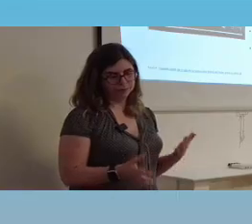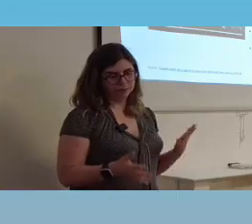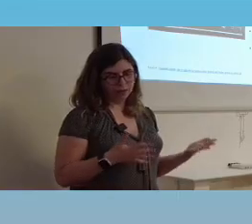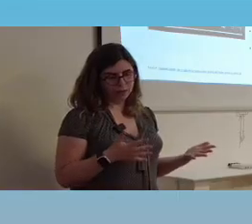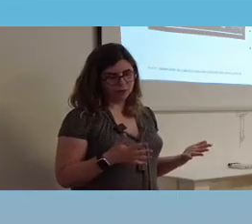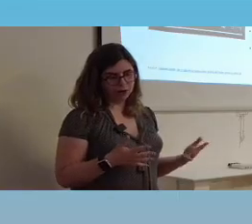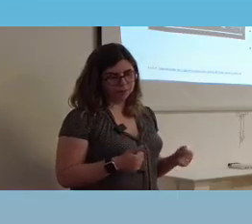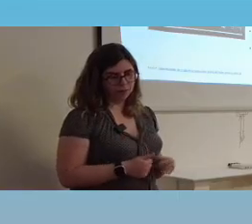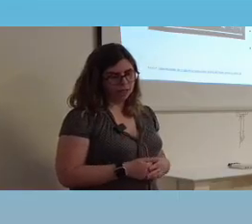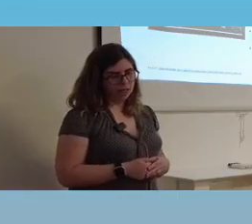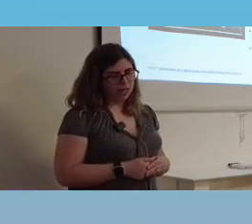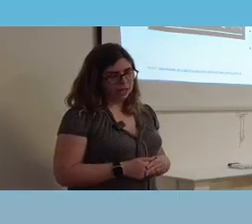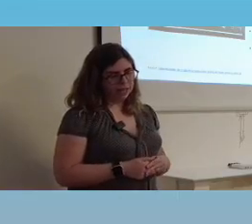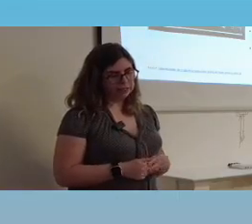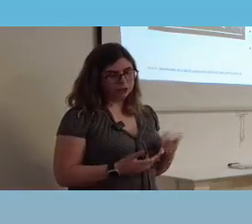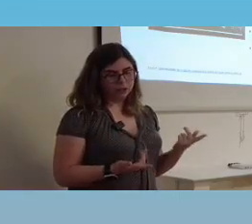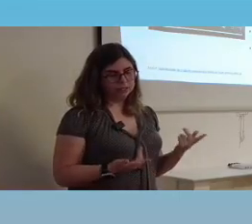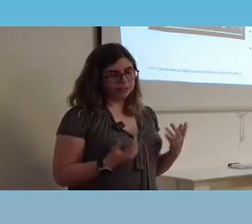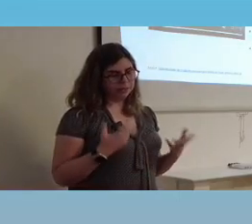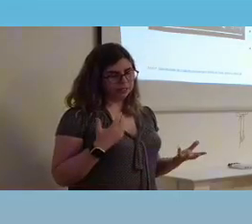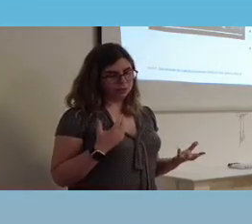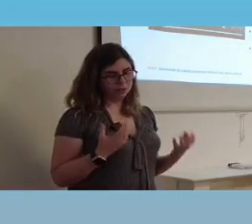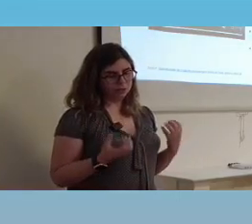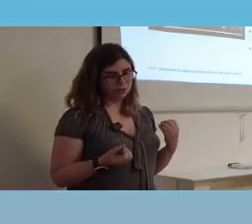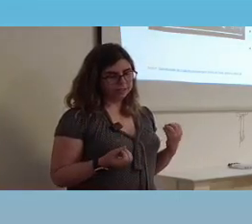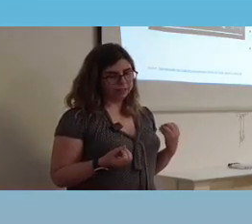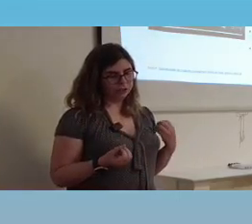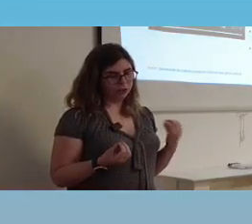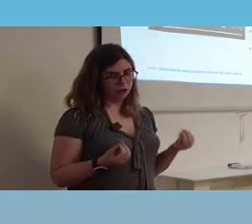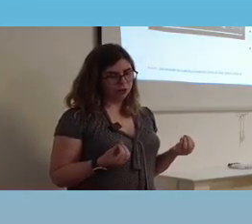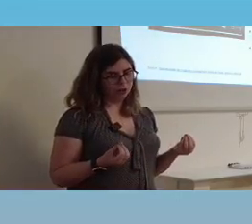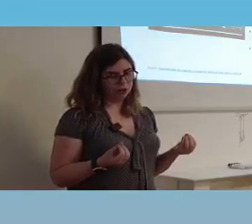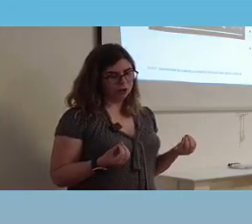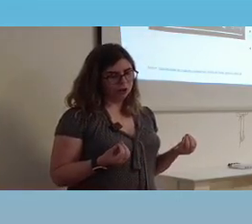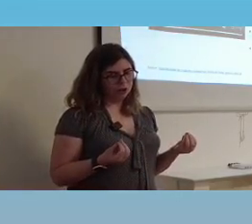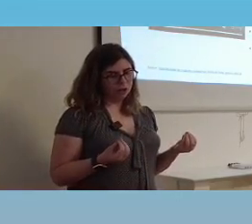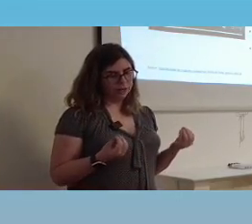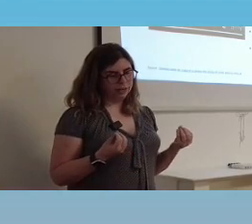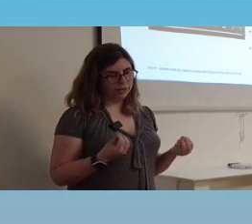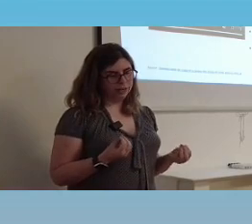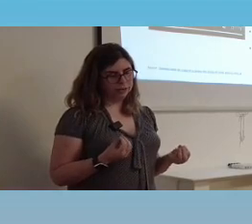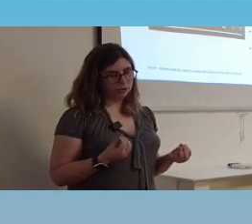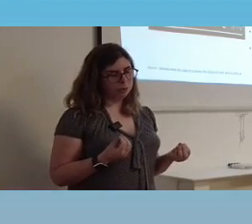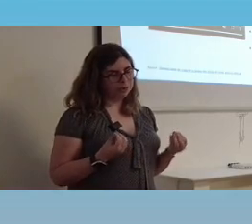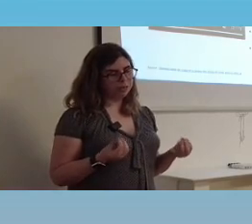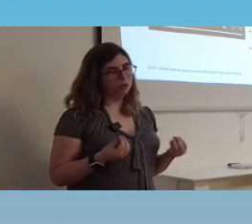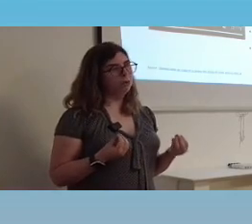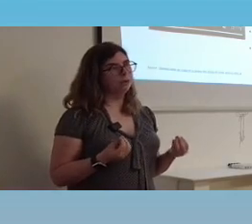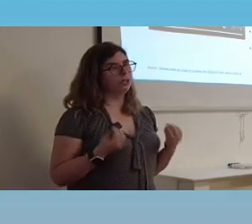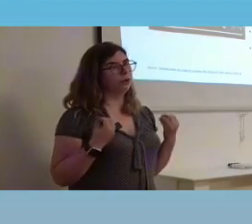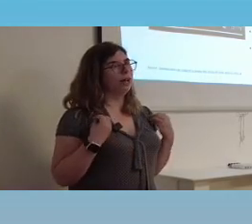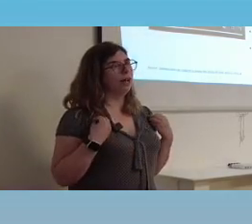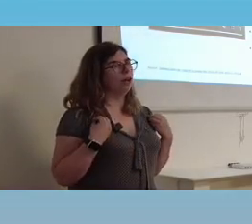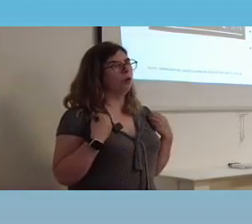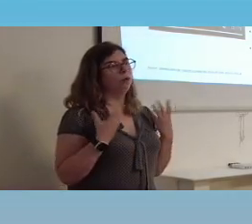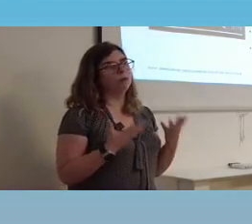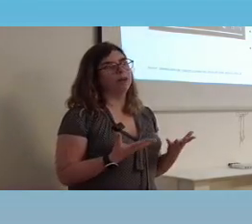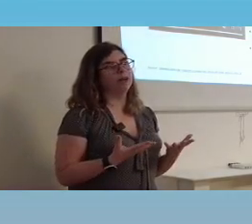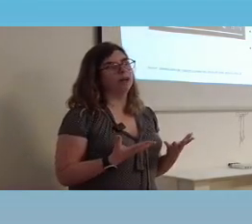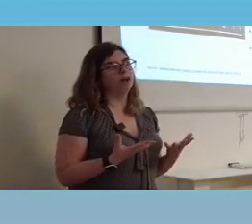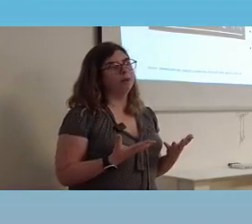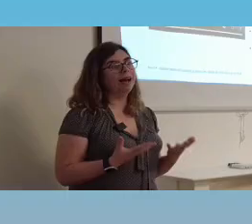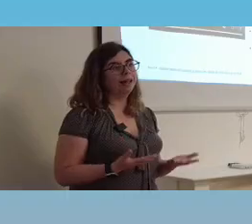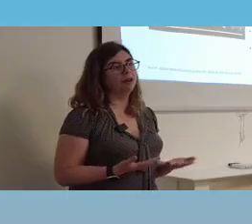modérateurs. À voir. Est-ce que les expressions faciales du corps sont prises en compte? Parce que là,